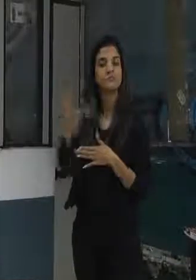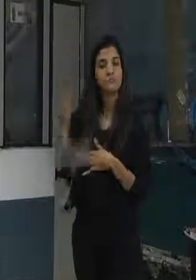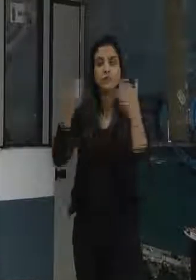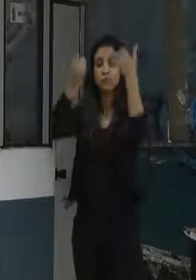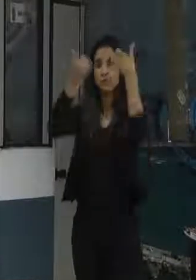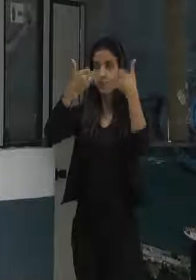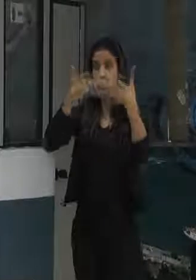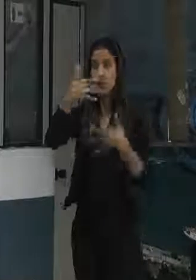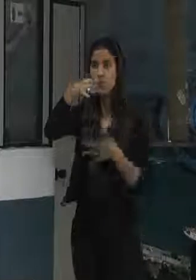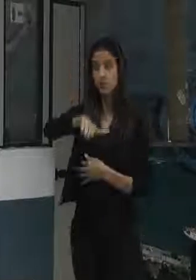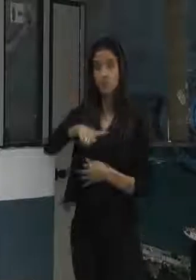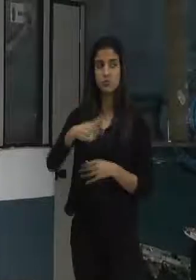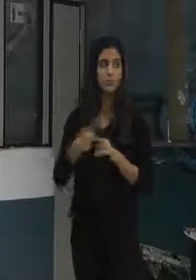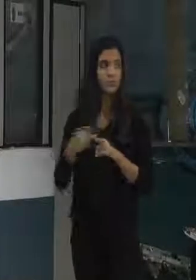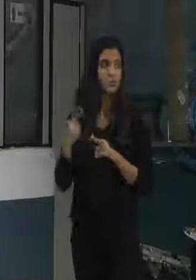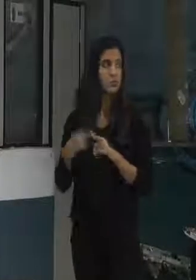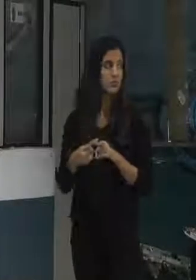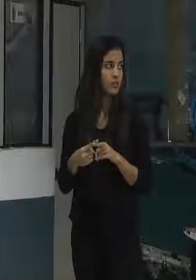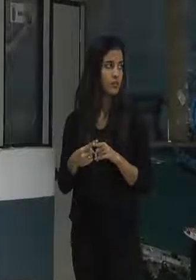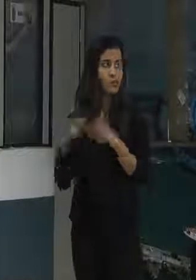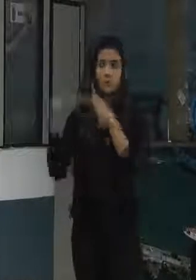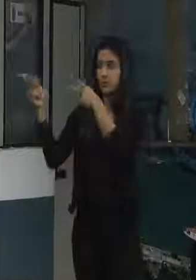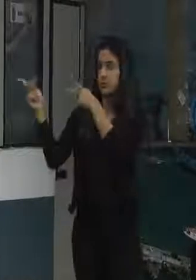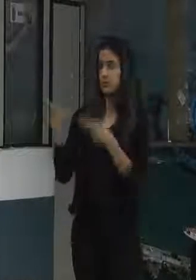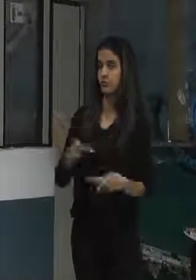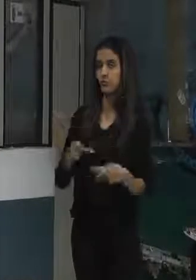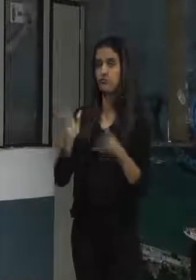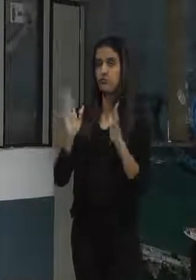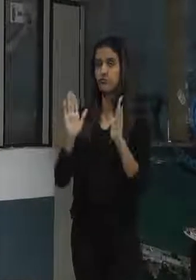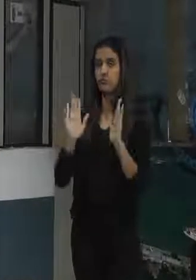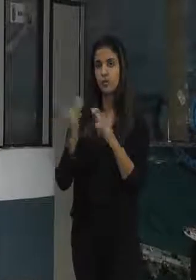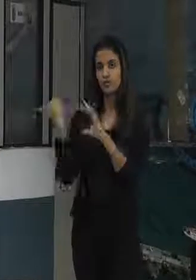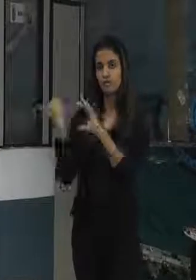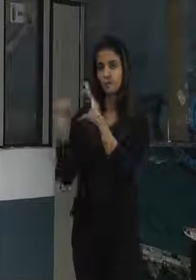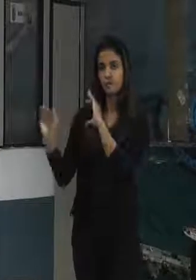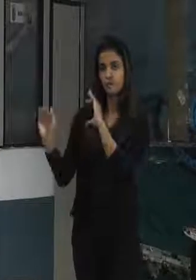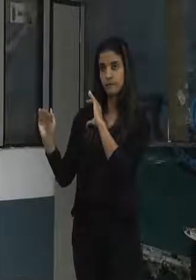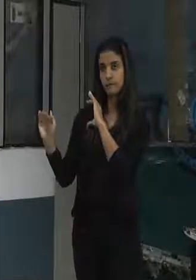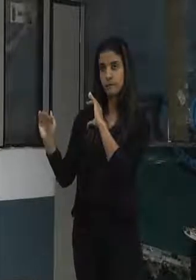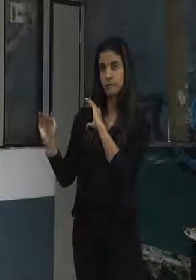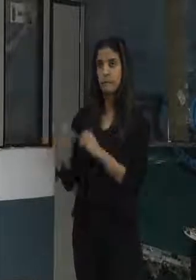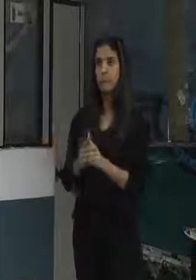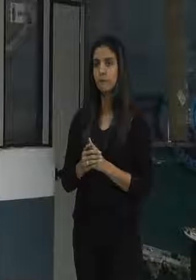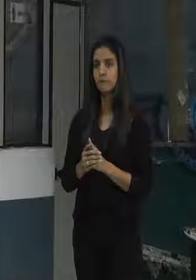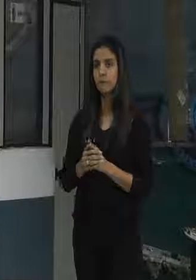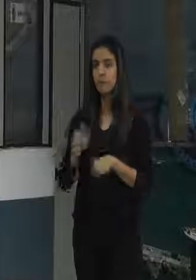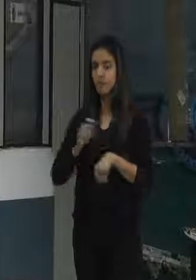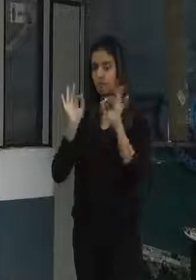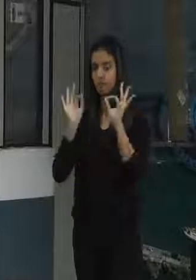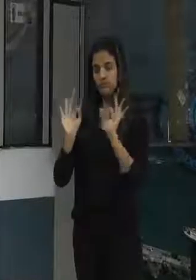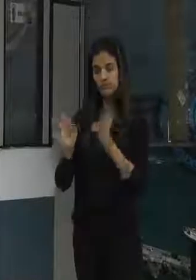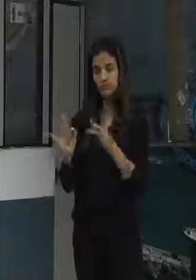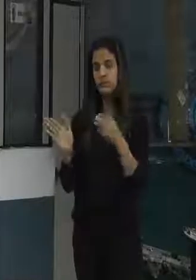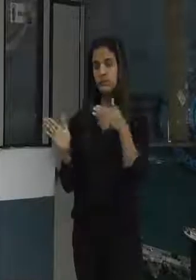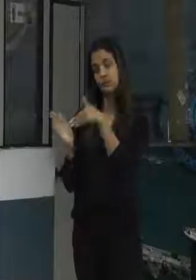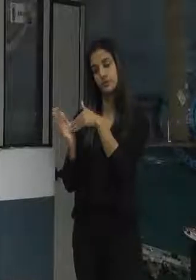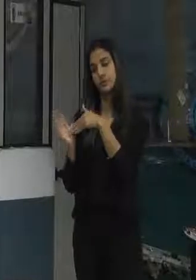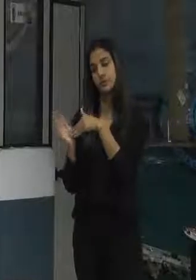de novo, porque a intimação foi mandada no tempo devido, então eu espero que não